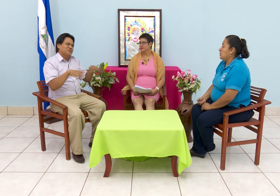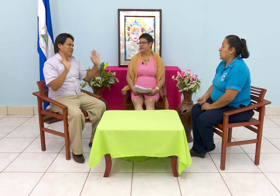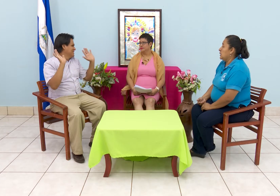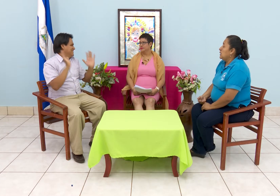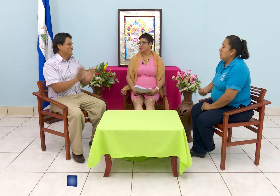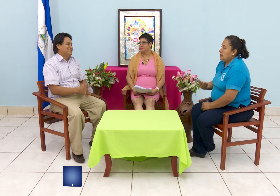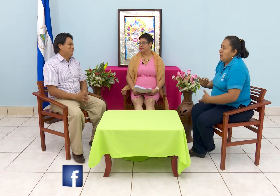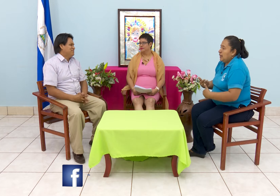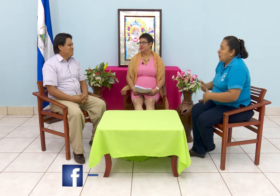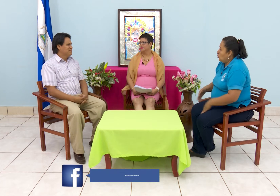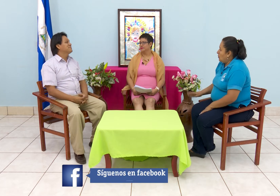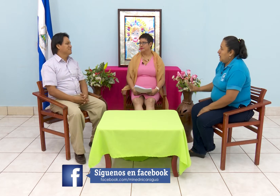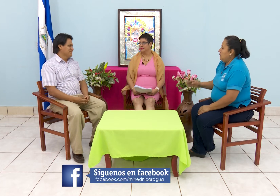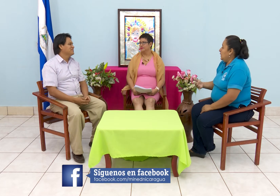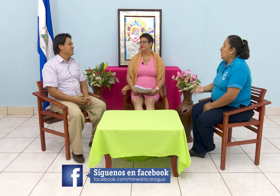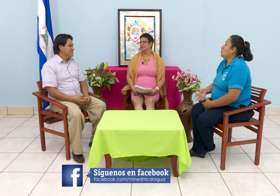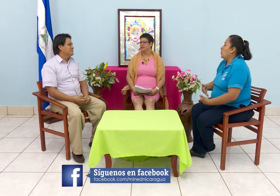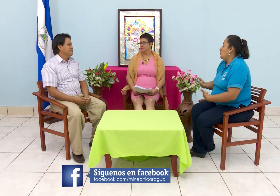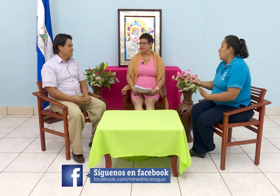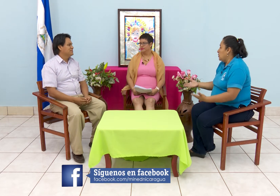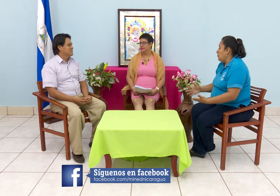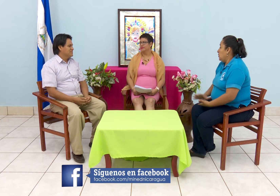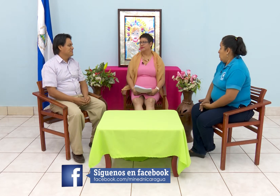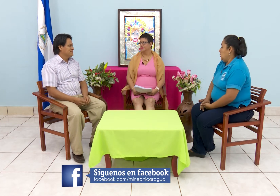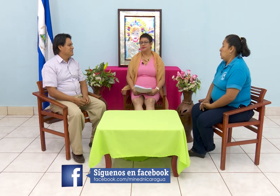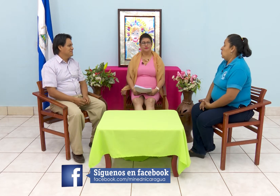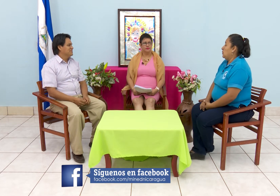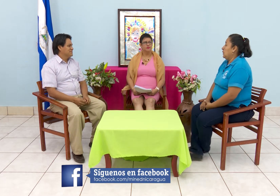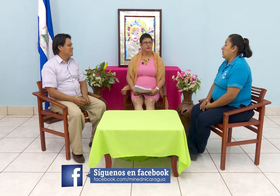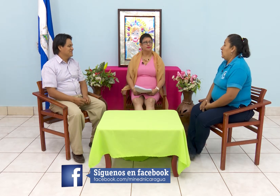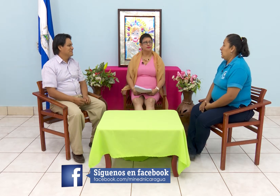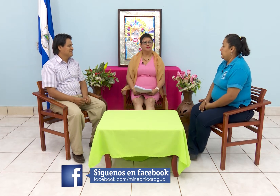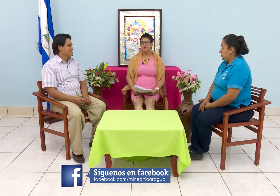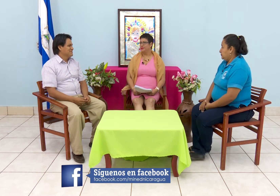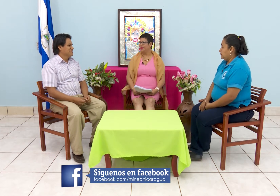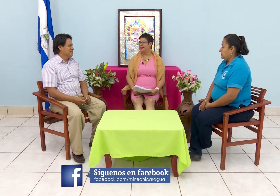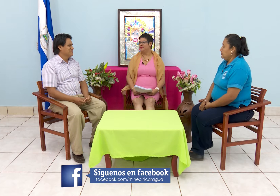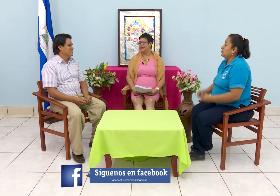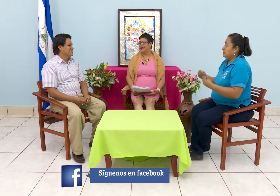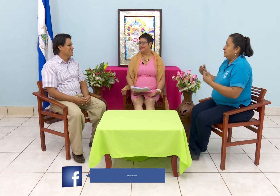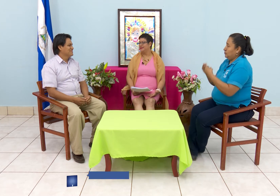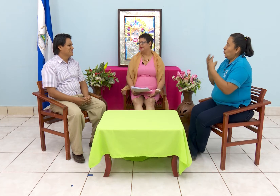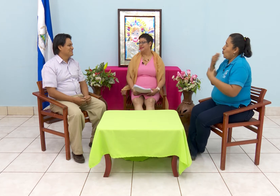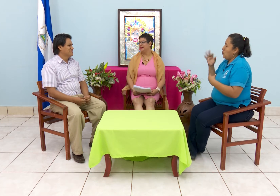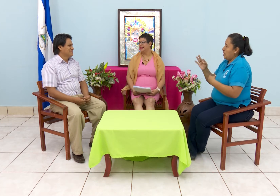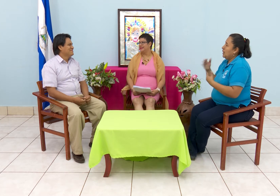hacer de manera normal, de manera natural, buscar un empleo y el estudio verdaderamente. Muy bien, excelente, muchísimas gracias,